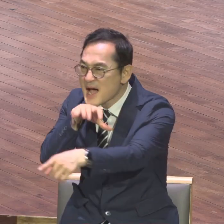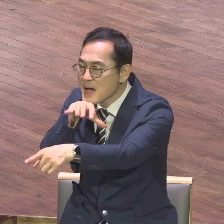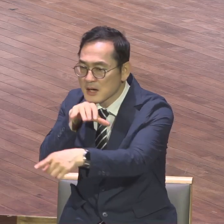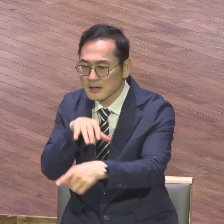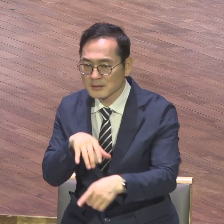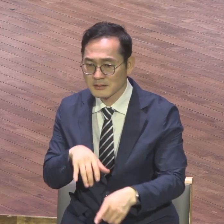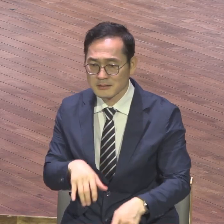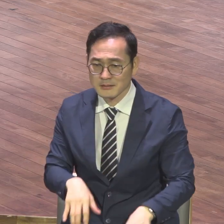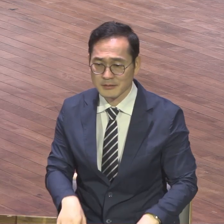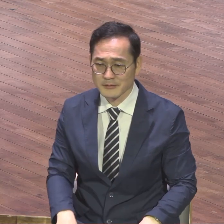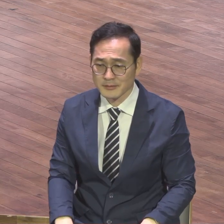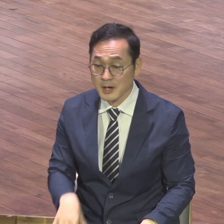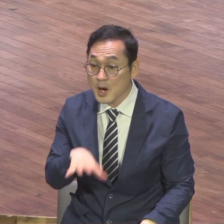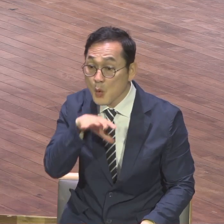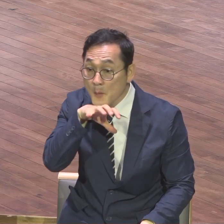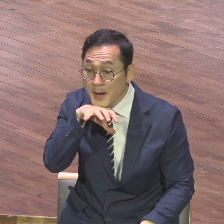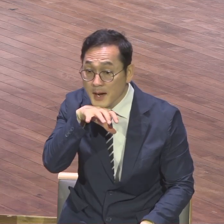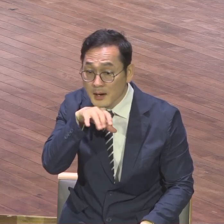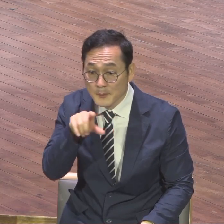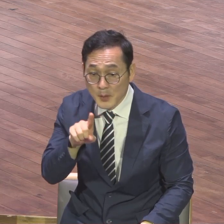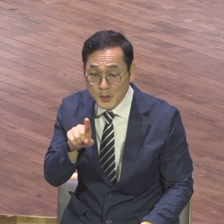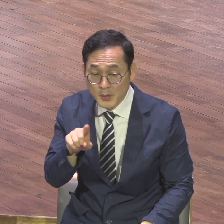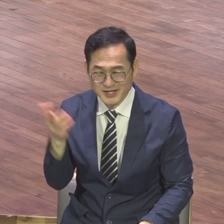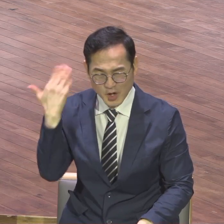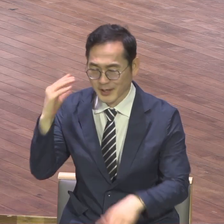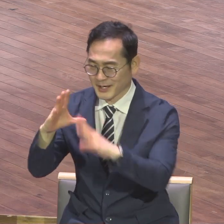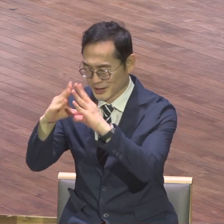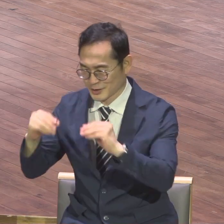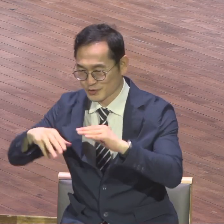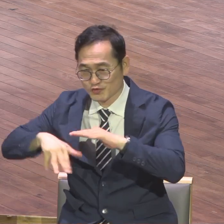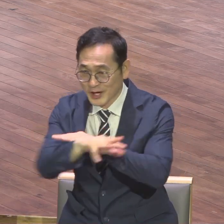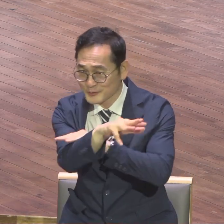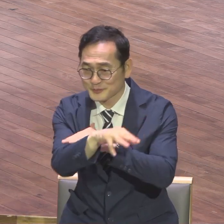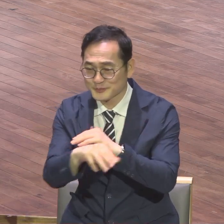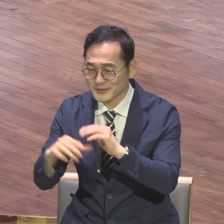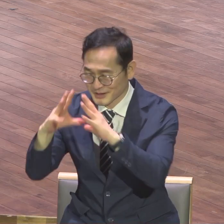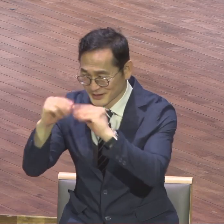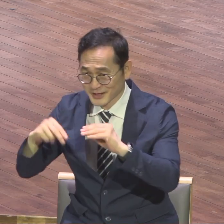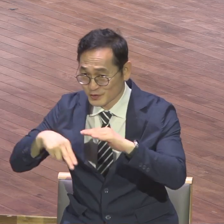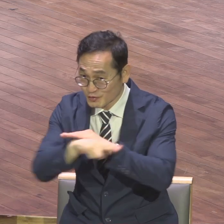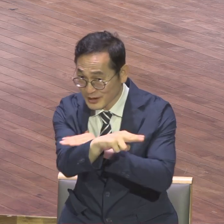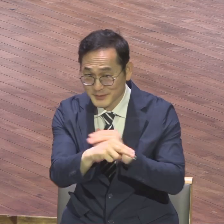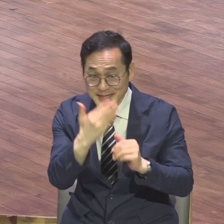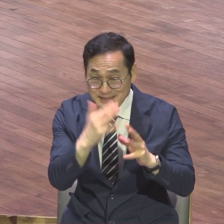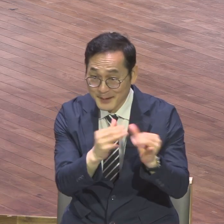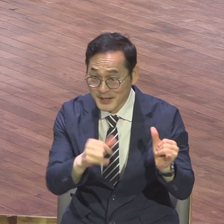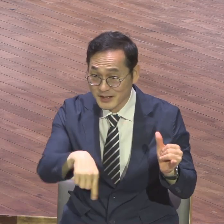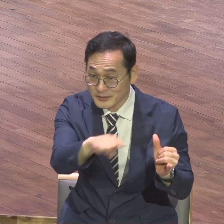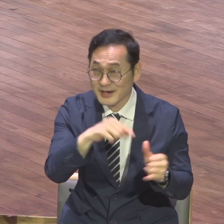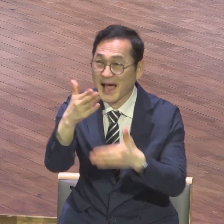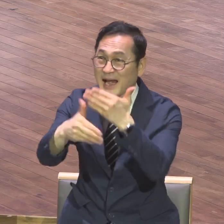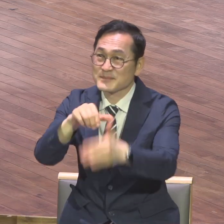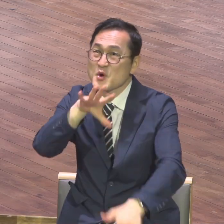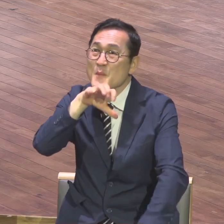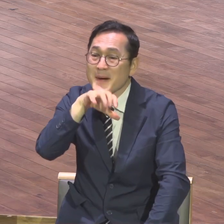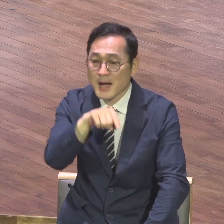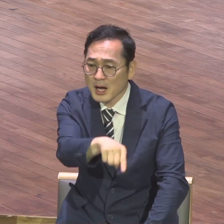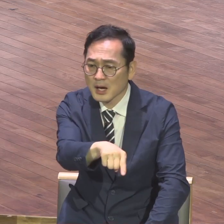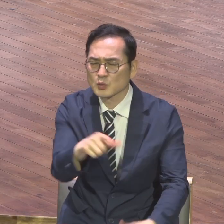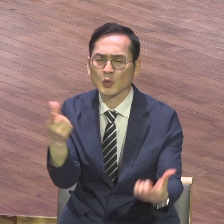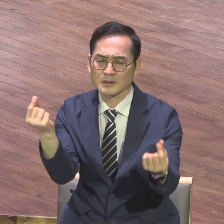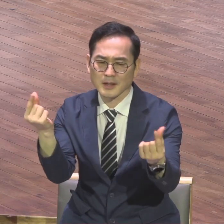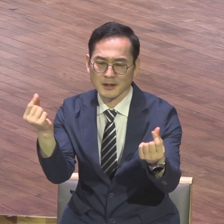원망이 아니에요. 이 원망은 출애굽한 이스라엘 백성들이 광야 생활을 하면서 이스라엘 백성들 하나님을 향해 원망한